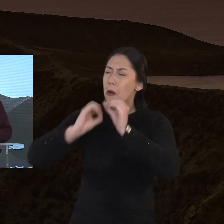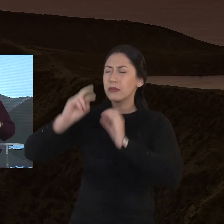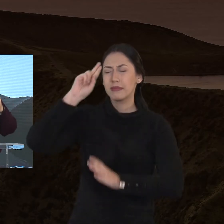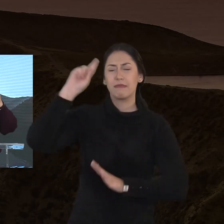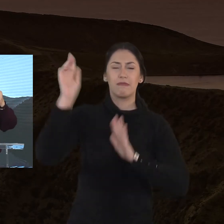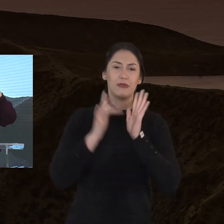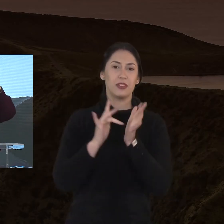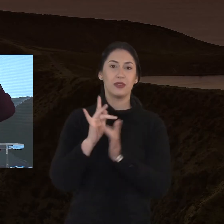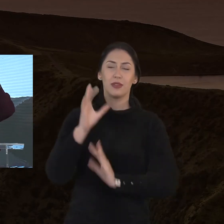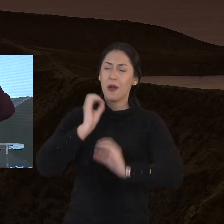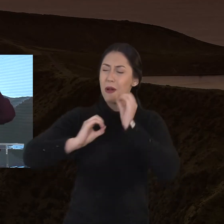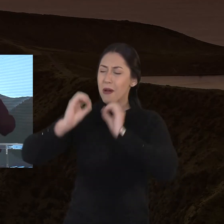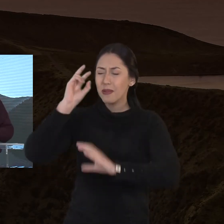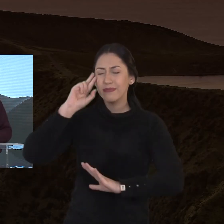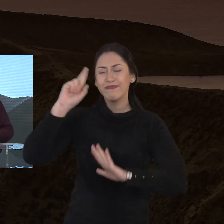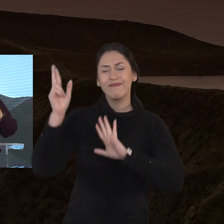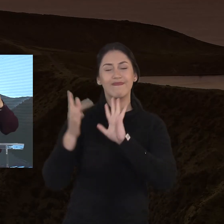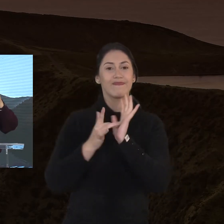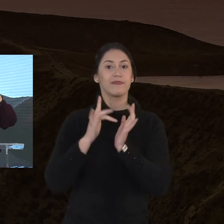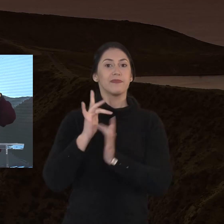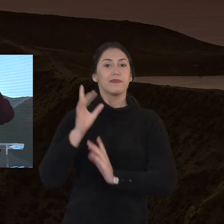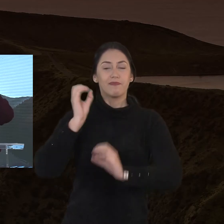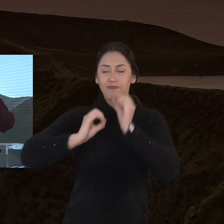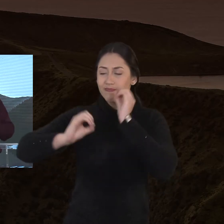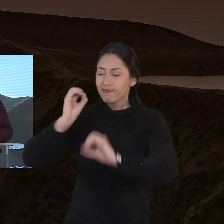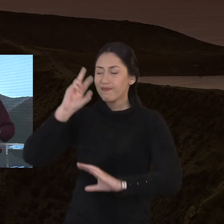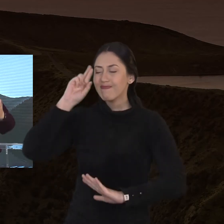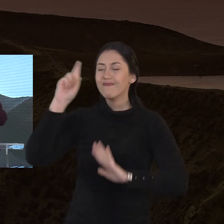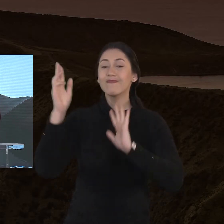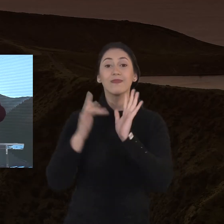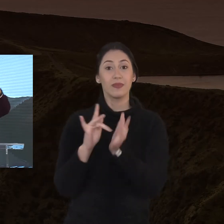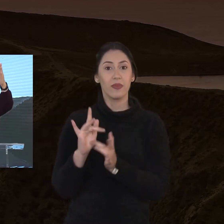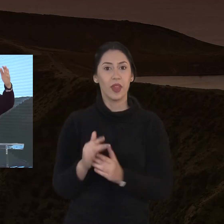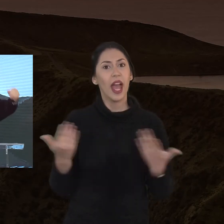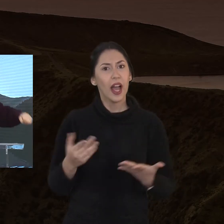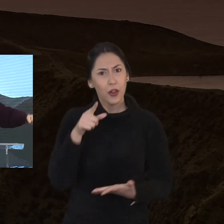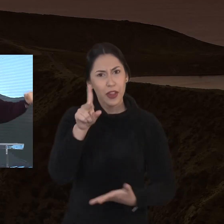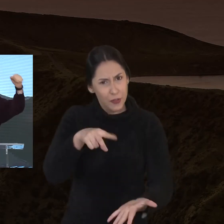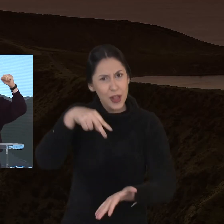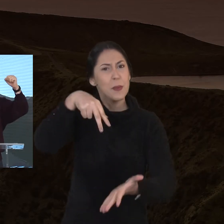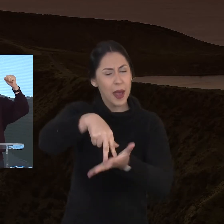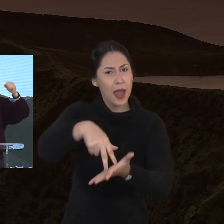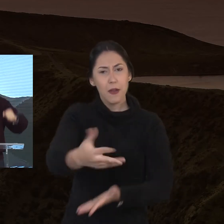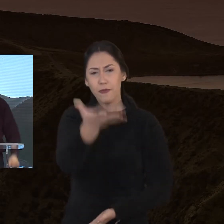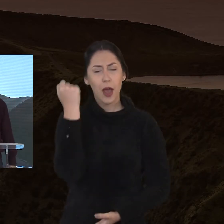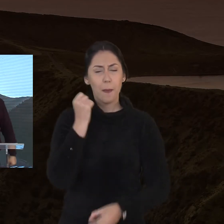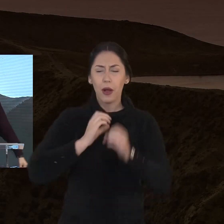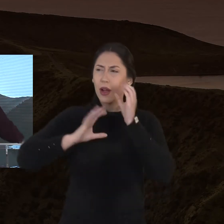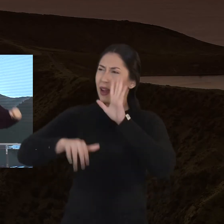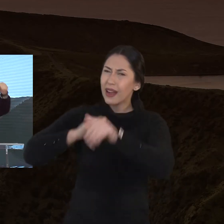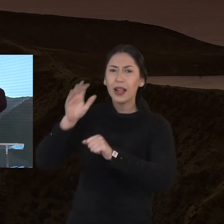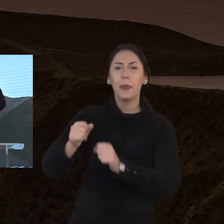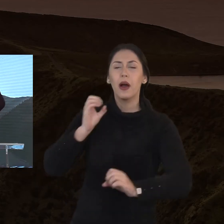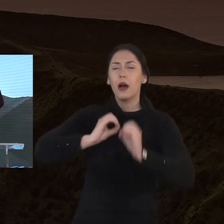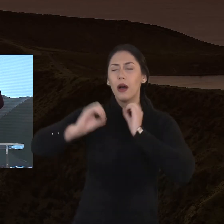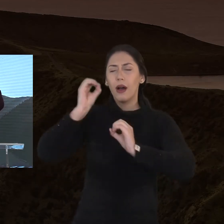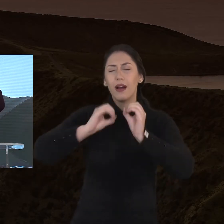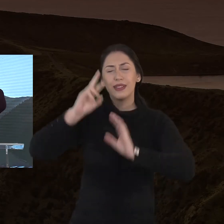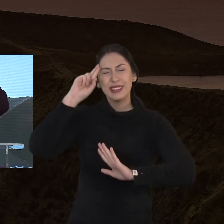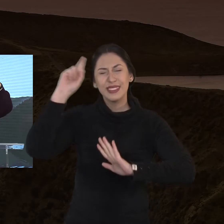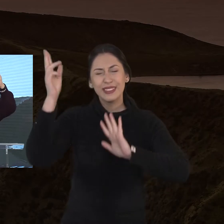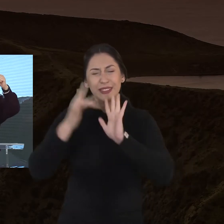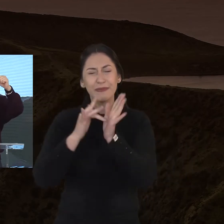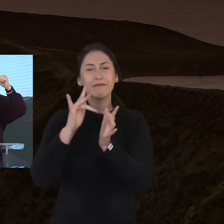jesus rocha senhor jesus ó senhor jesus que tal ficar de pé todo mundo aí o nome de invocar o nome do senhor o